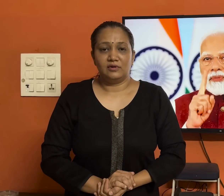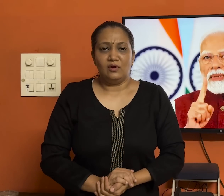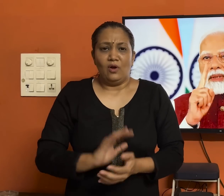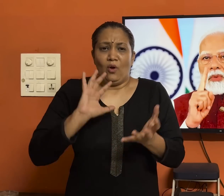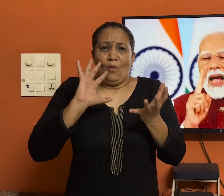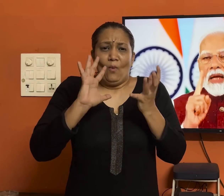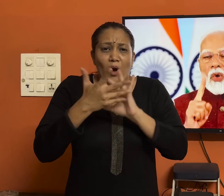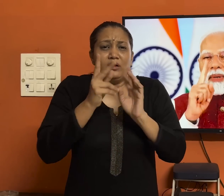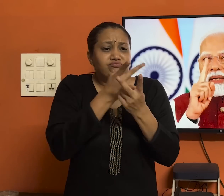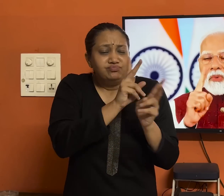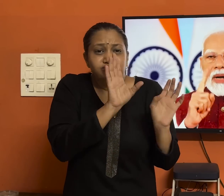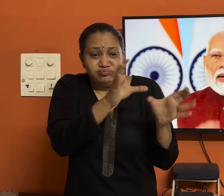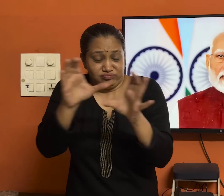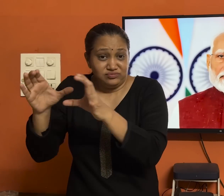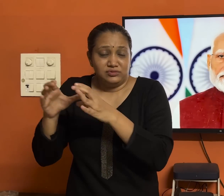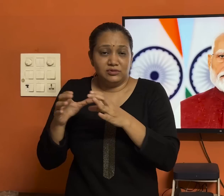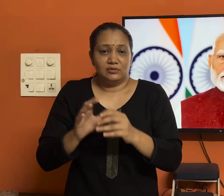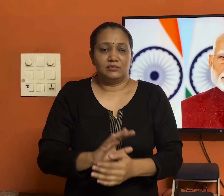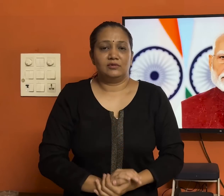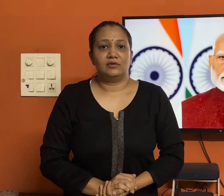विश्व समुदाय को भी कहूंगा,